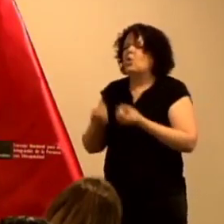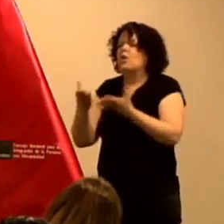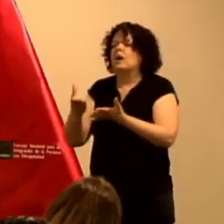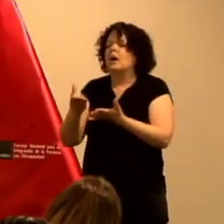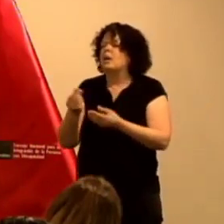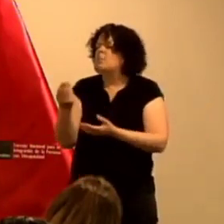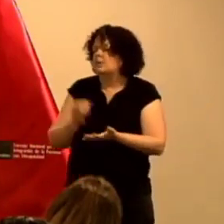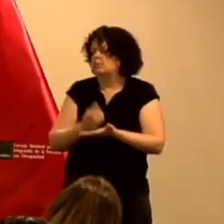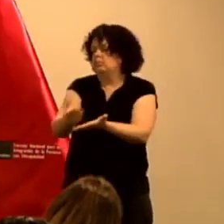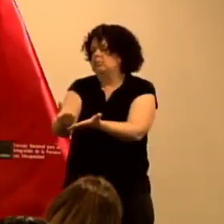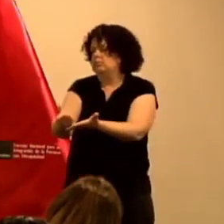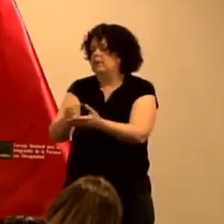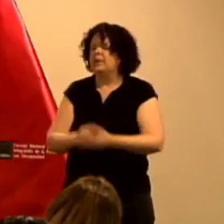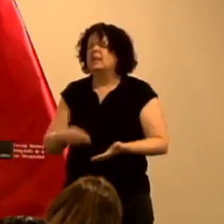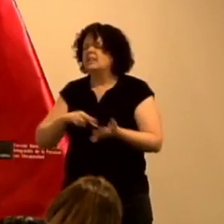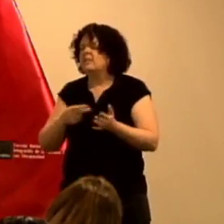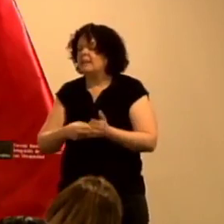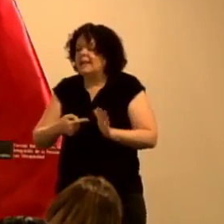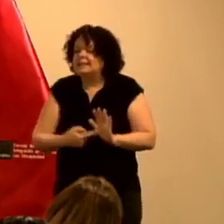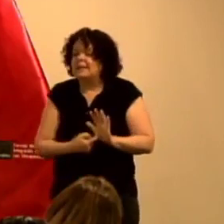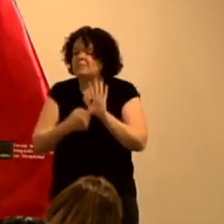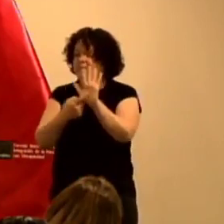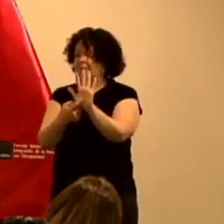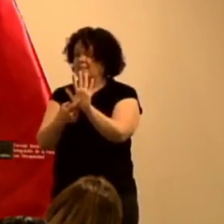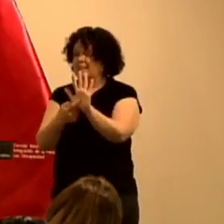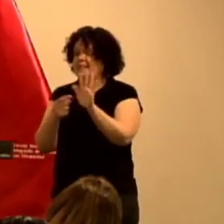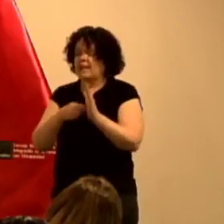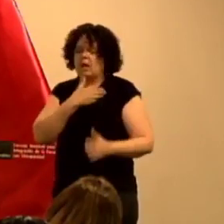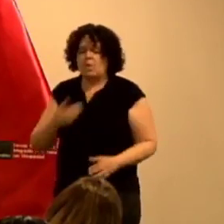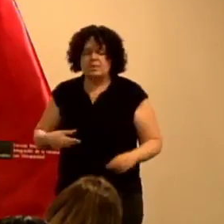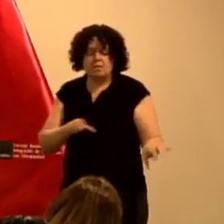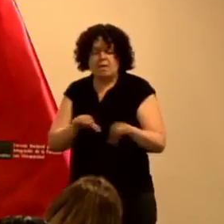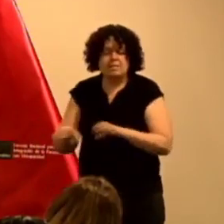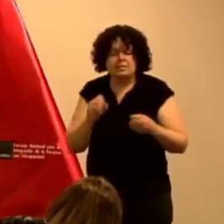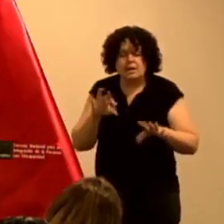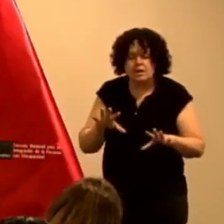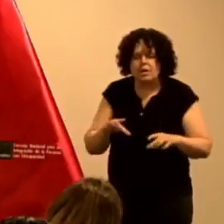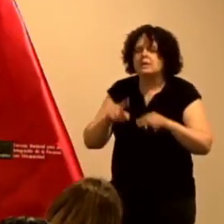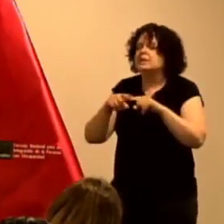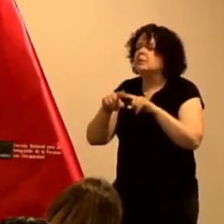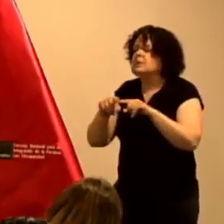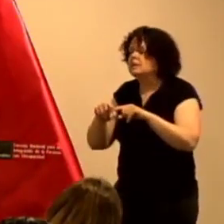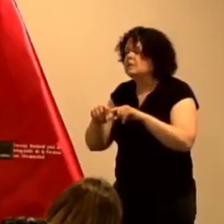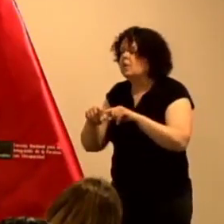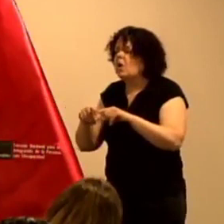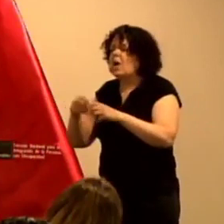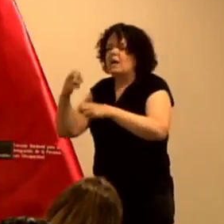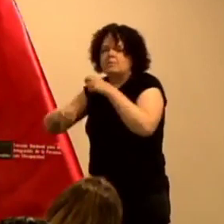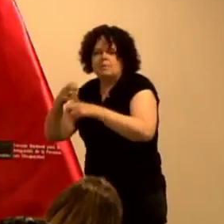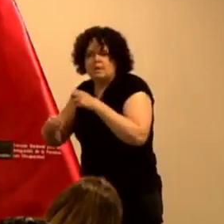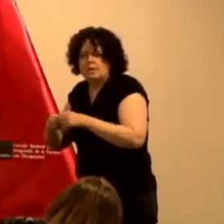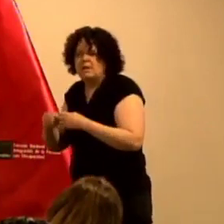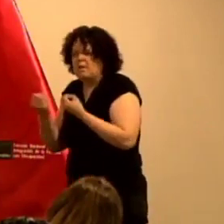expresión, en realidad, de la voluntad política de la toma de decisiones de los gobernantes con respecto a un problema. Para